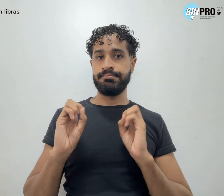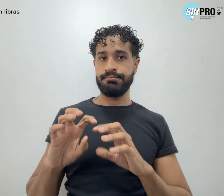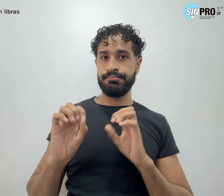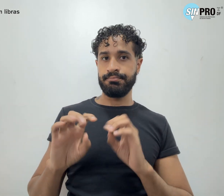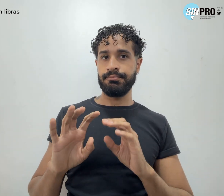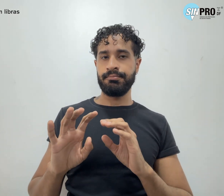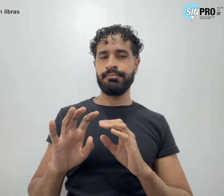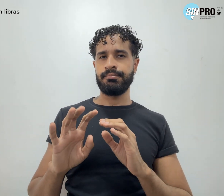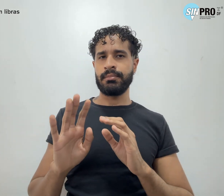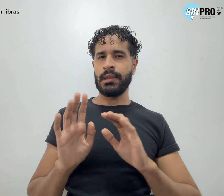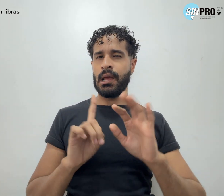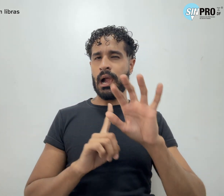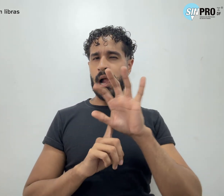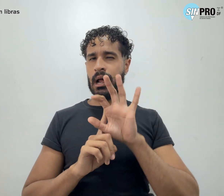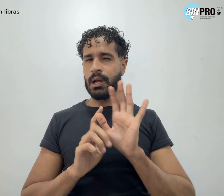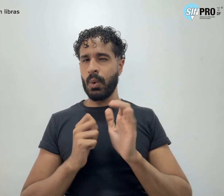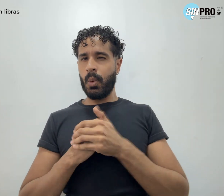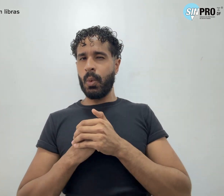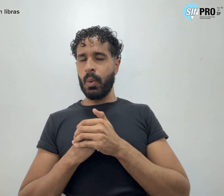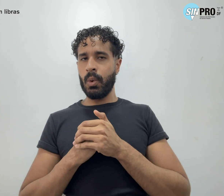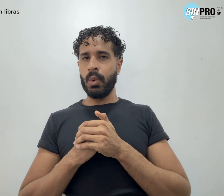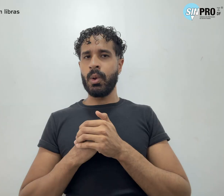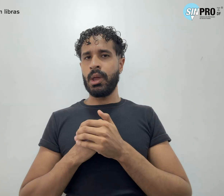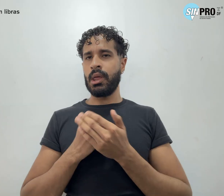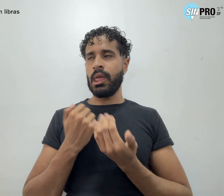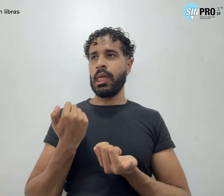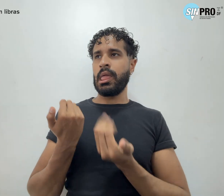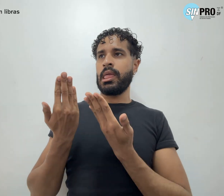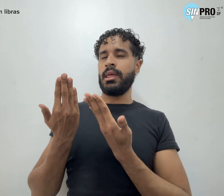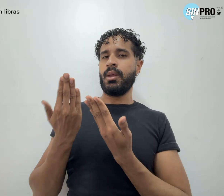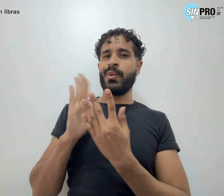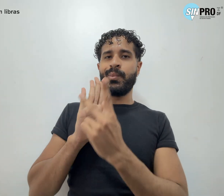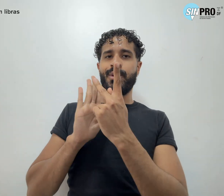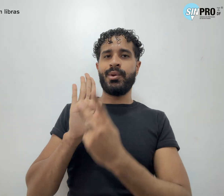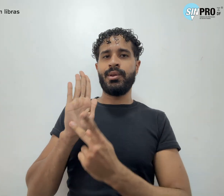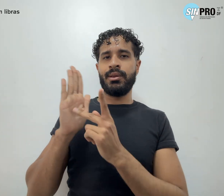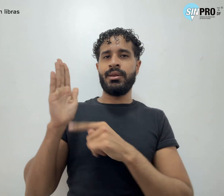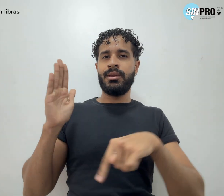omite isso serve ao projeto das elites.